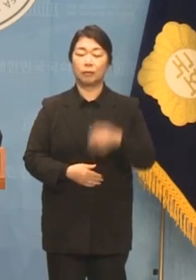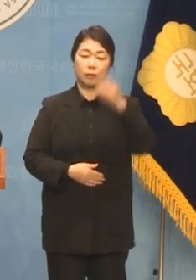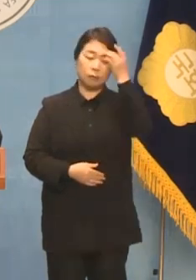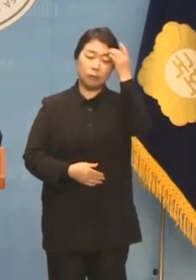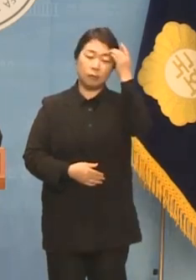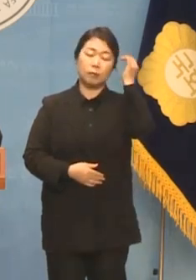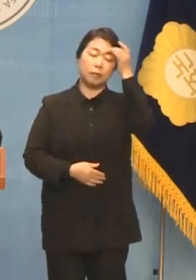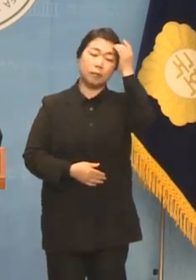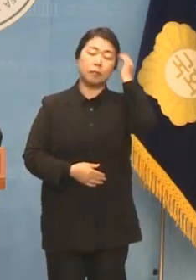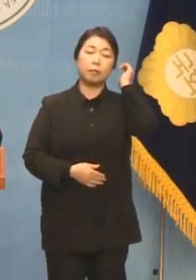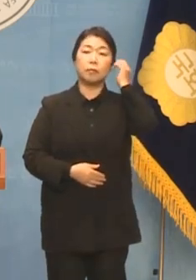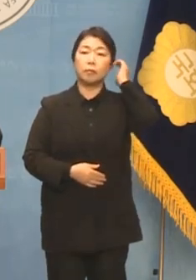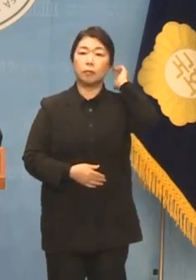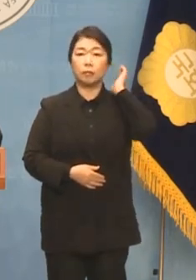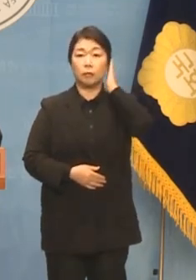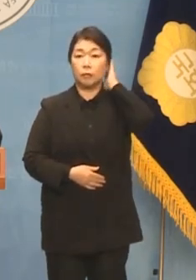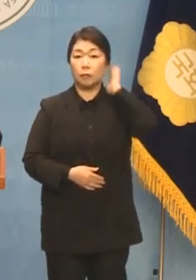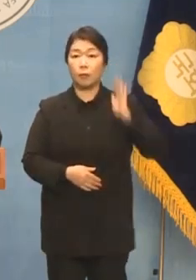아네네